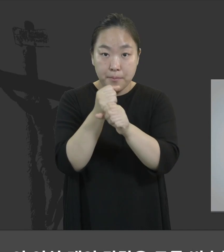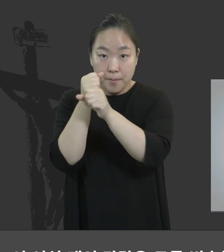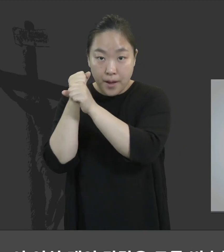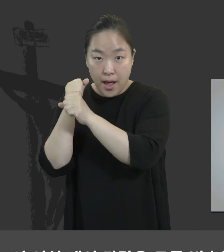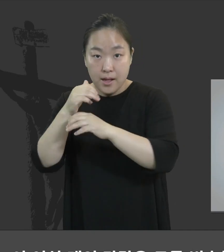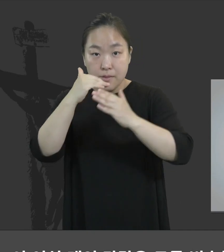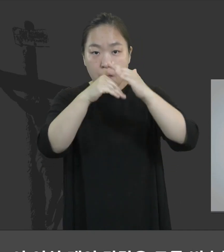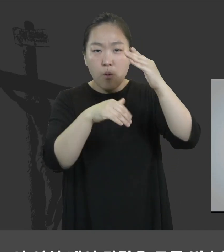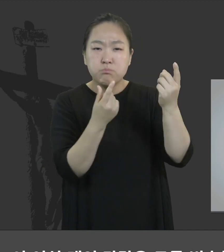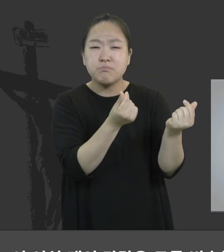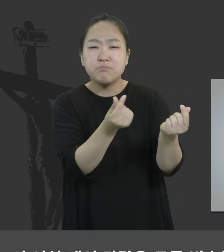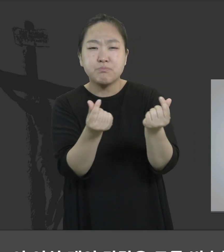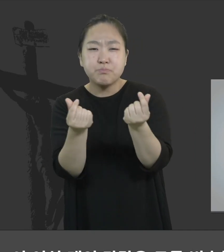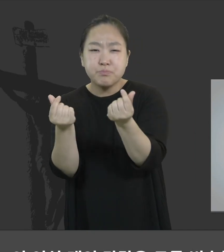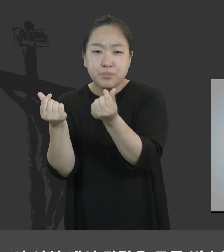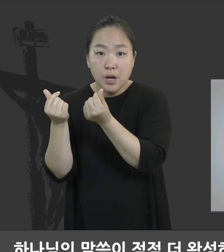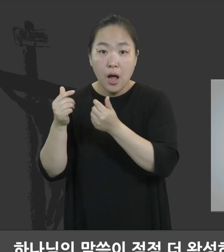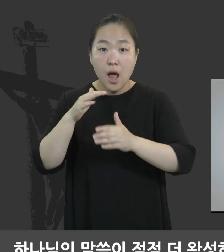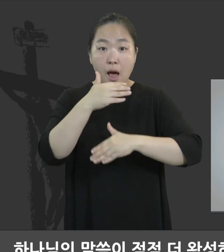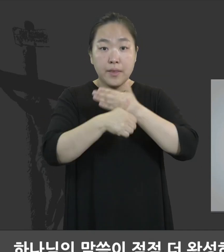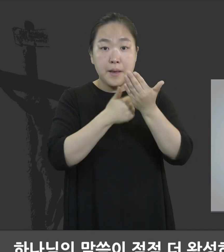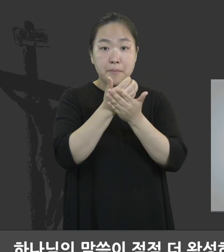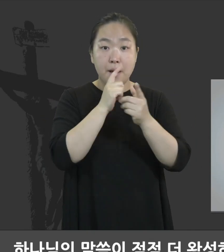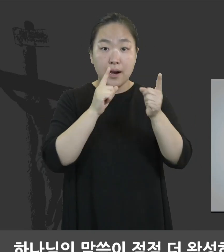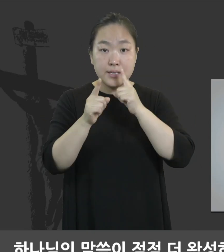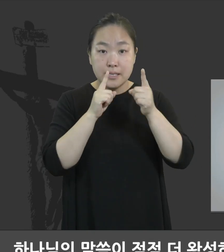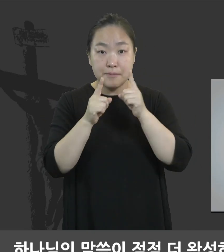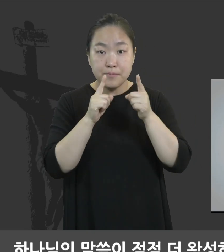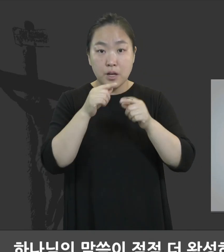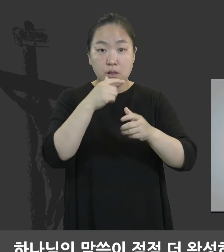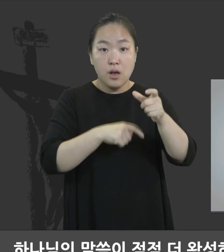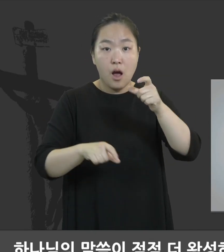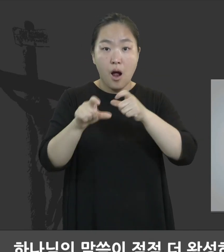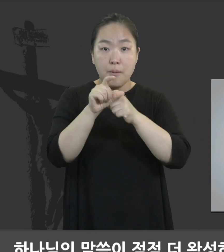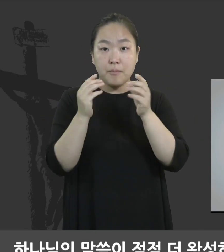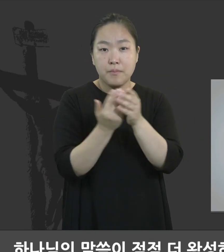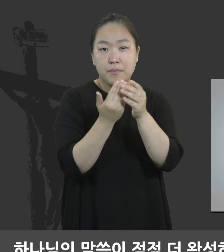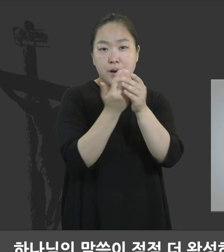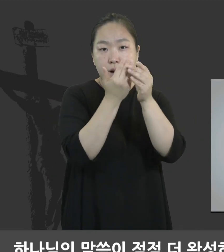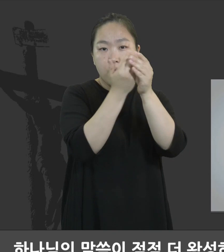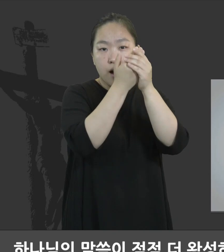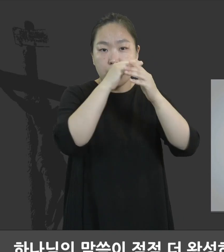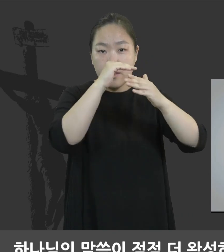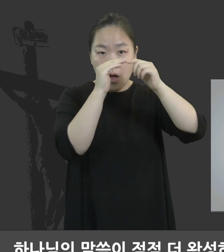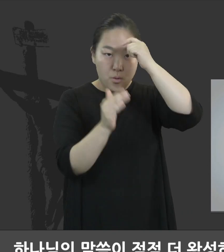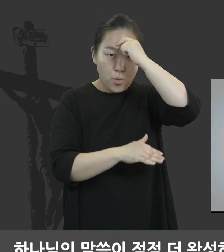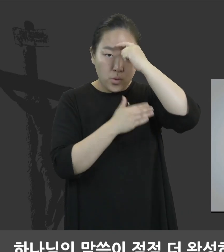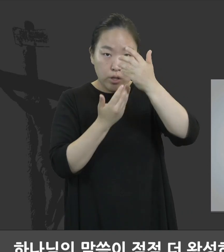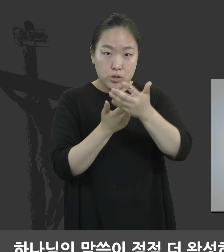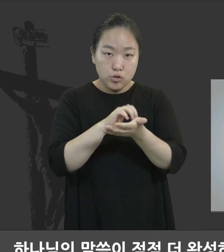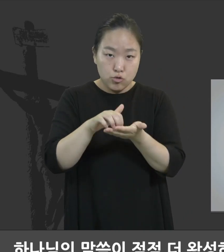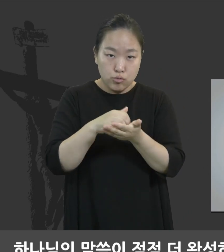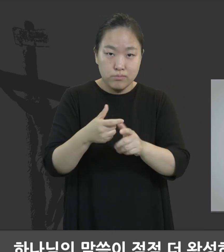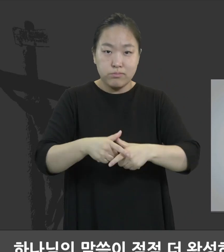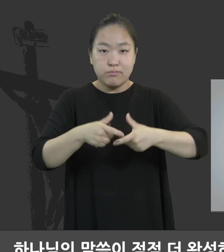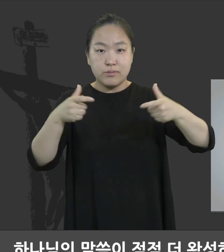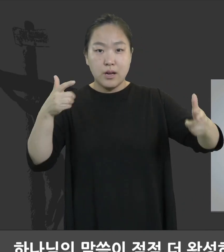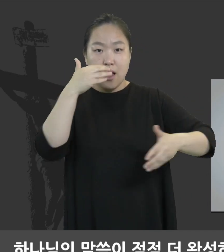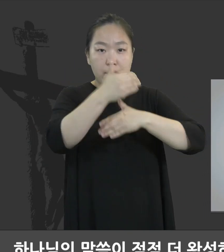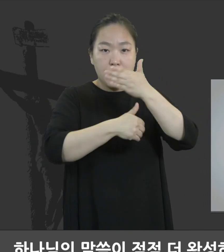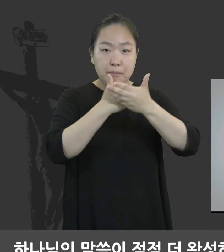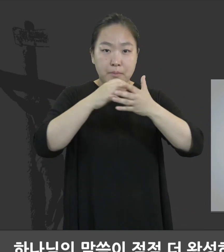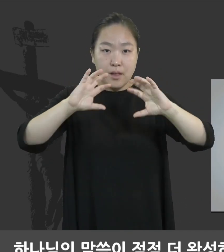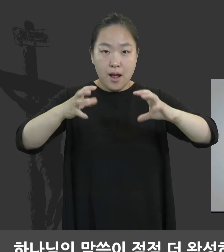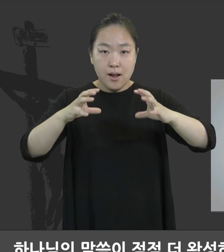모두 비슷한 내용으로 끝을 맺는데 하나님의 말씀이 점점 더 왕성하여 성도 수가 많아지고